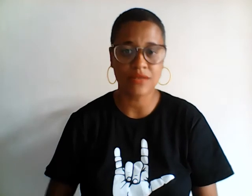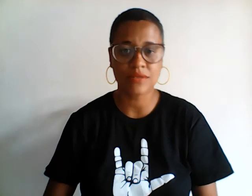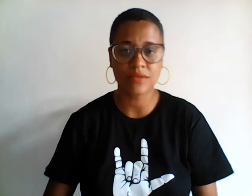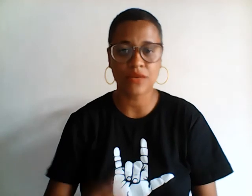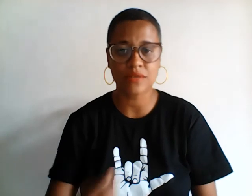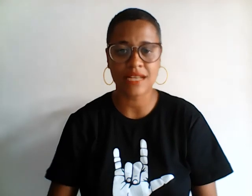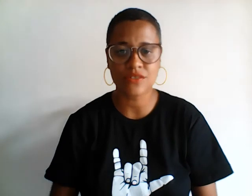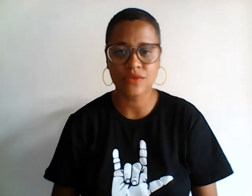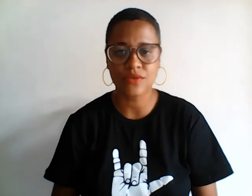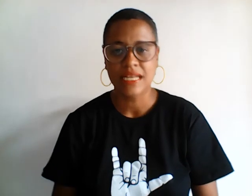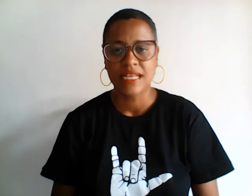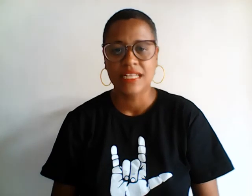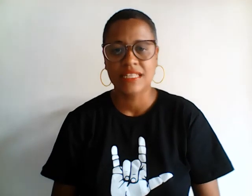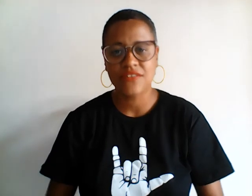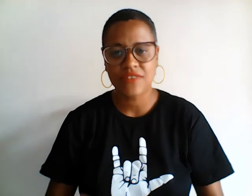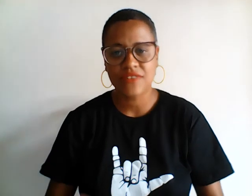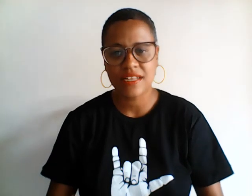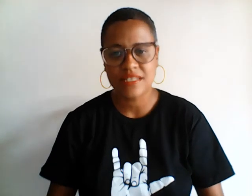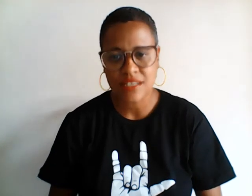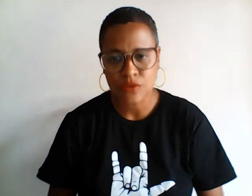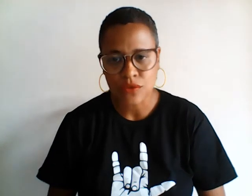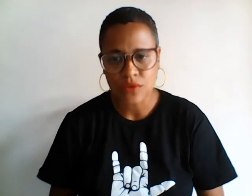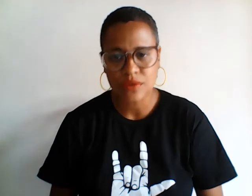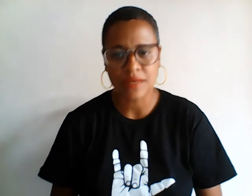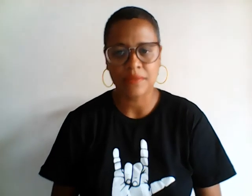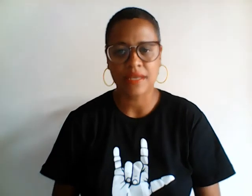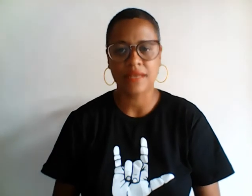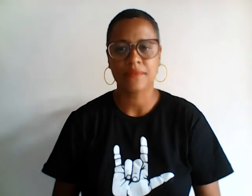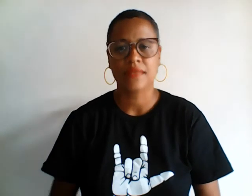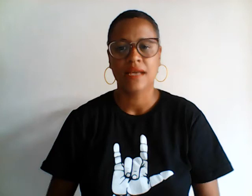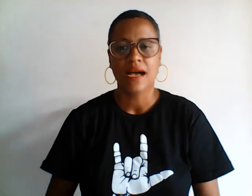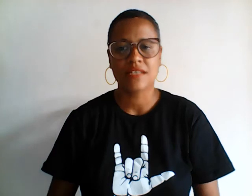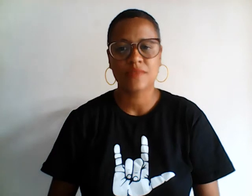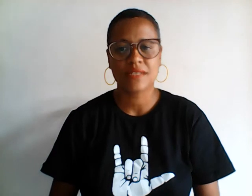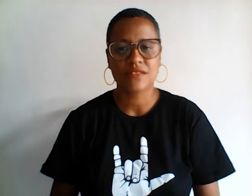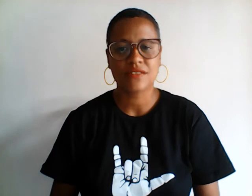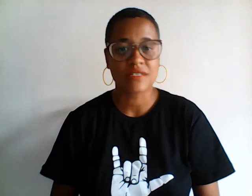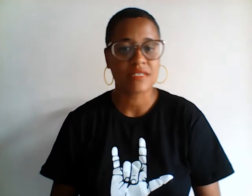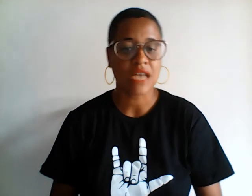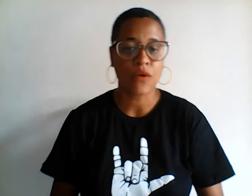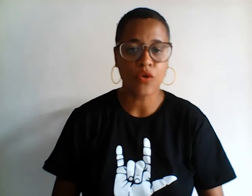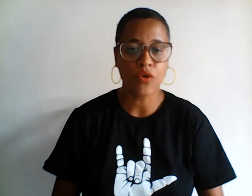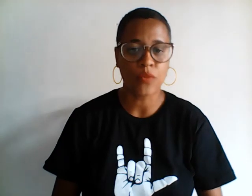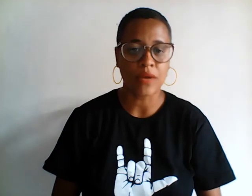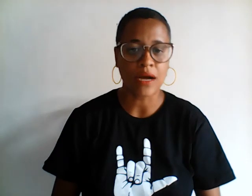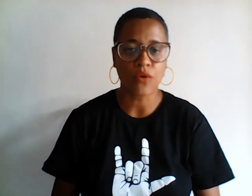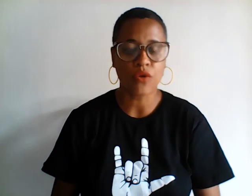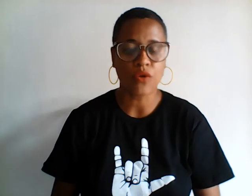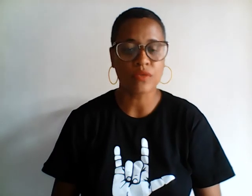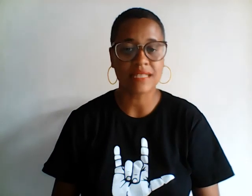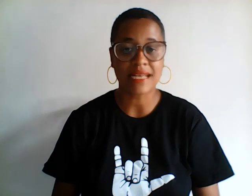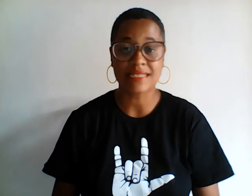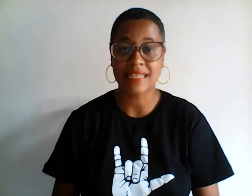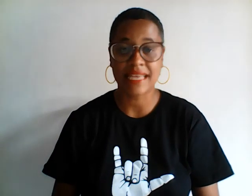tem um traço diferenciador também. A expressão facial ou corporal, como os sinais alegre